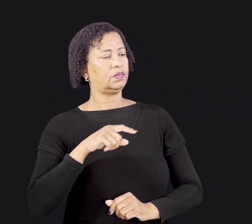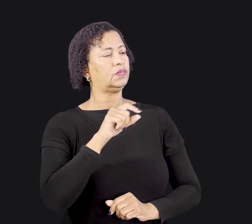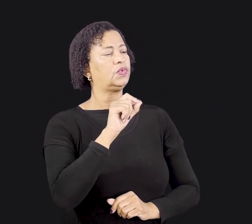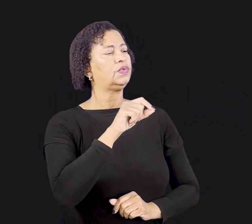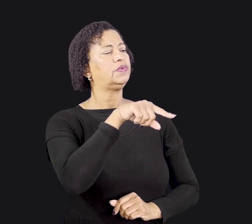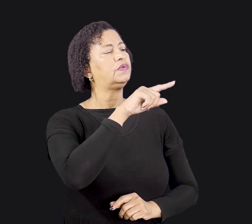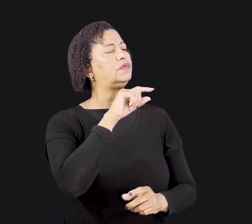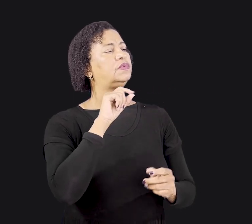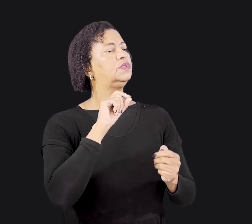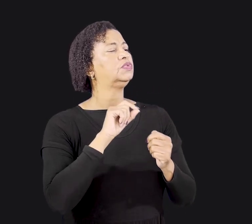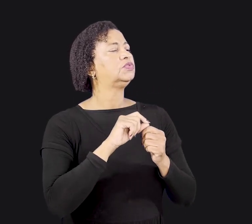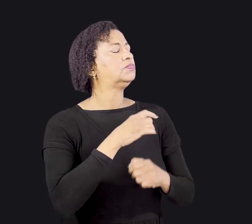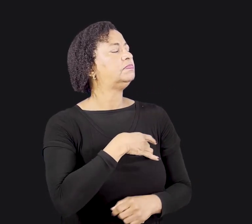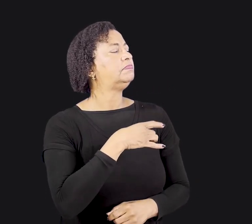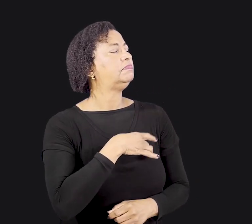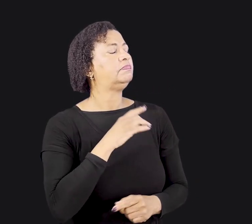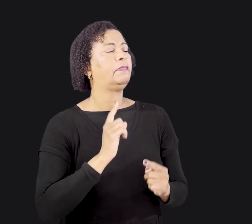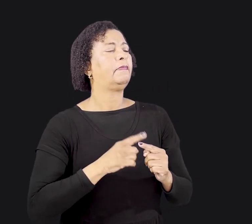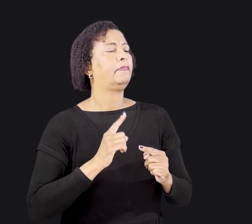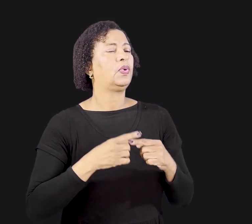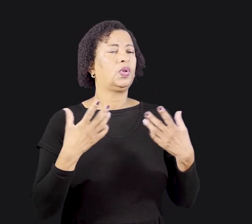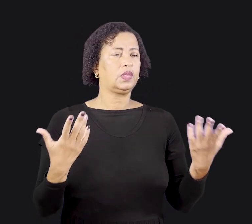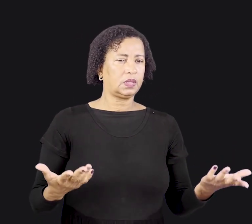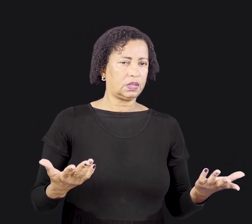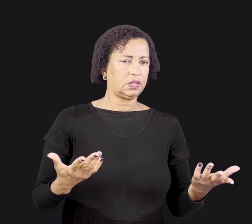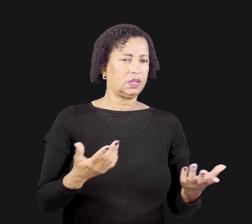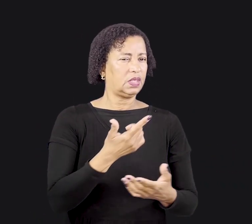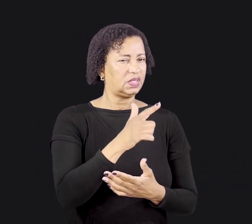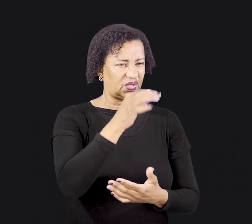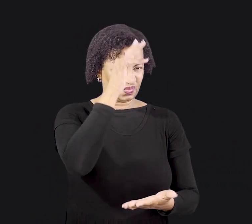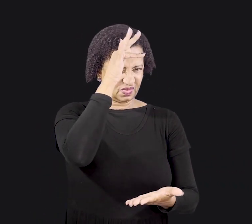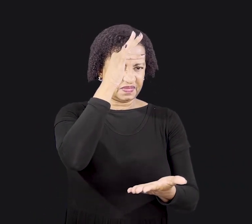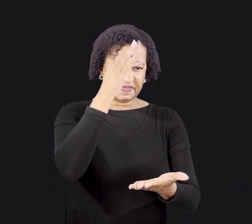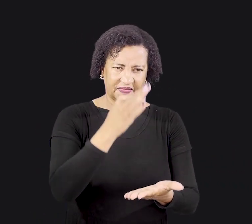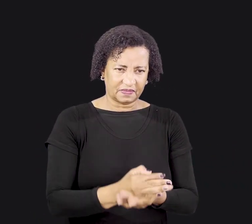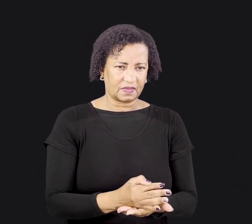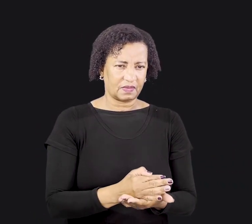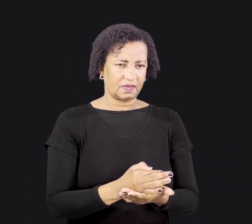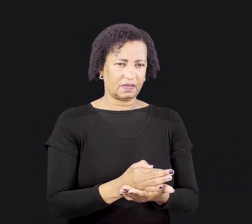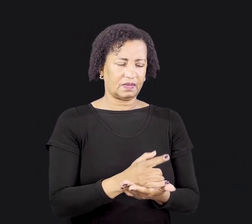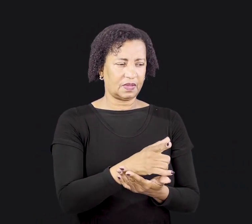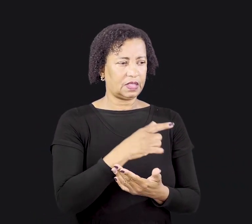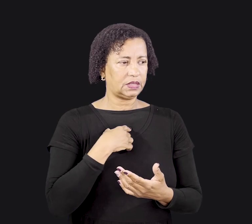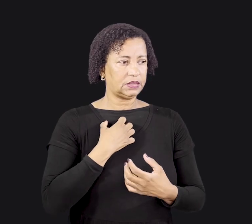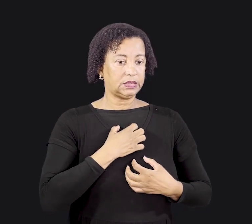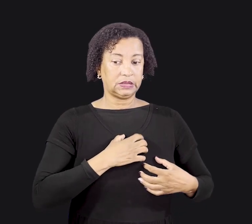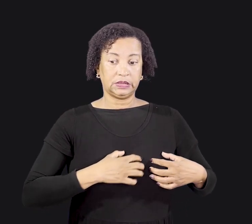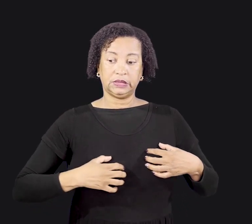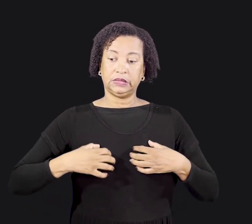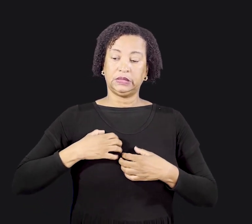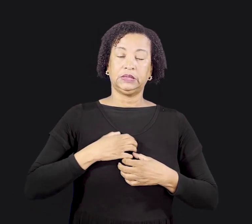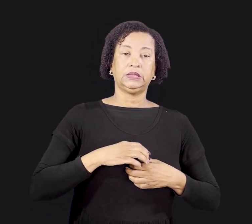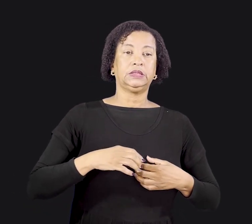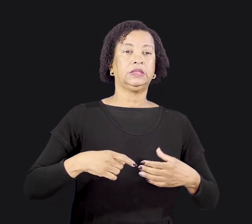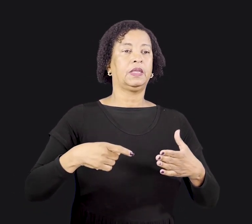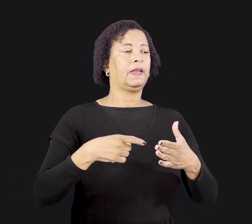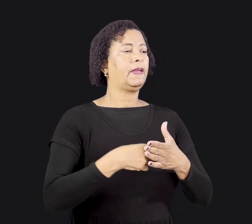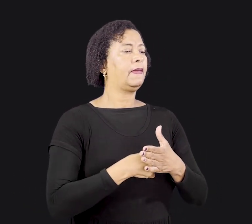vocês estão com tanto medo, hein? Ainda não têm fé? Eles ficaram apavorados e perguntavam uns aos